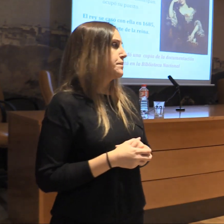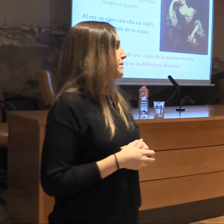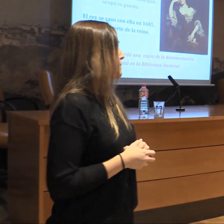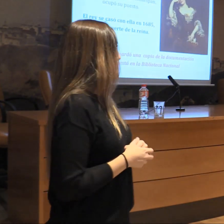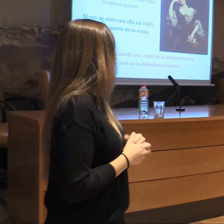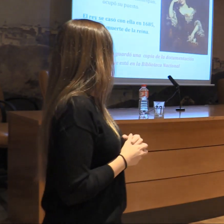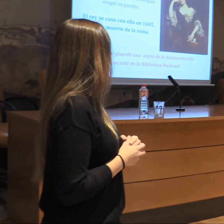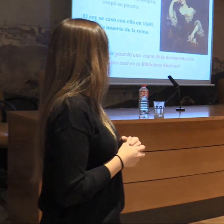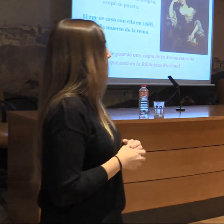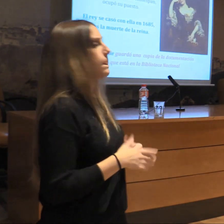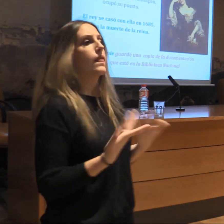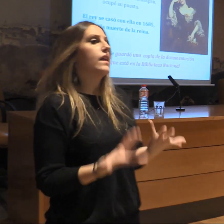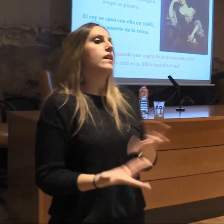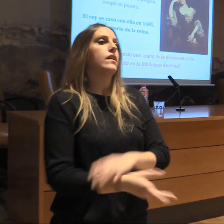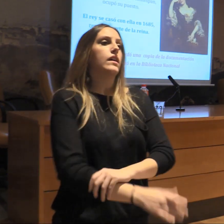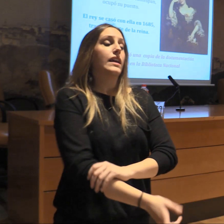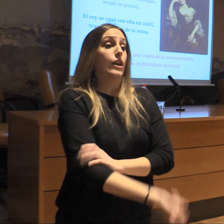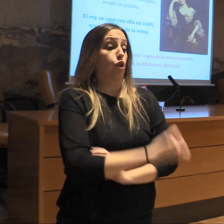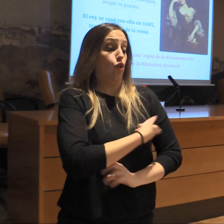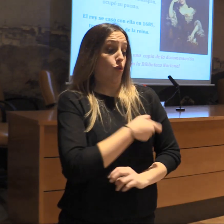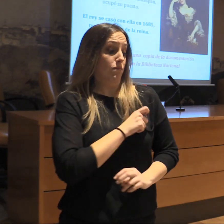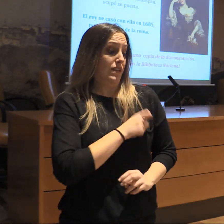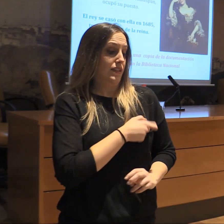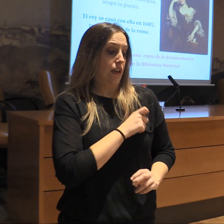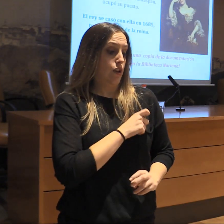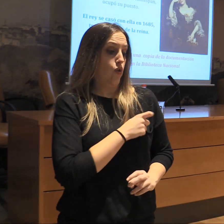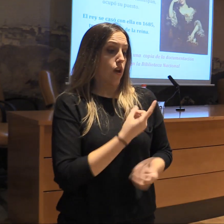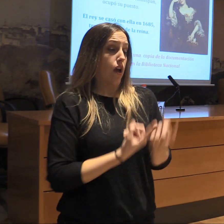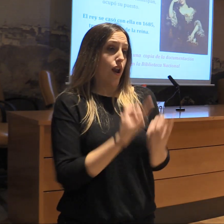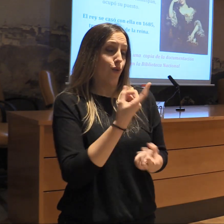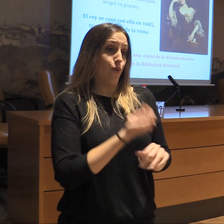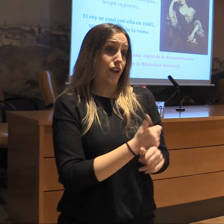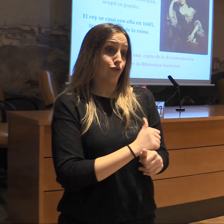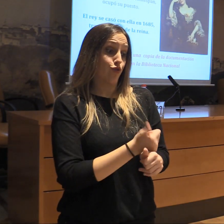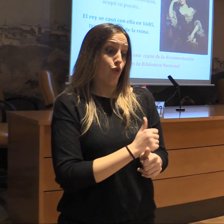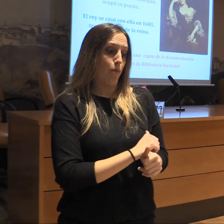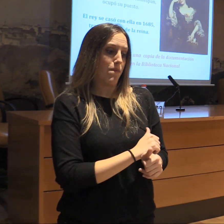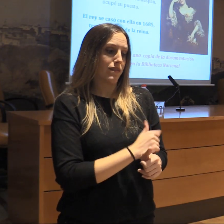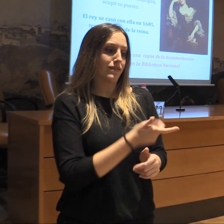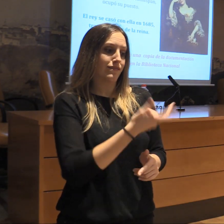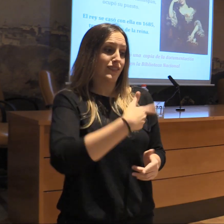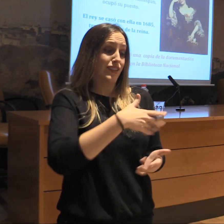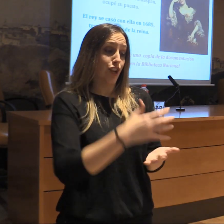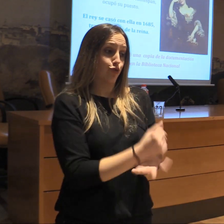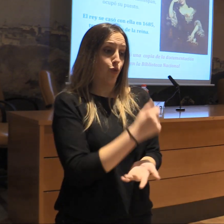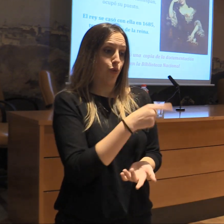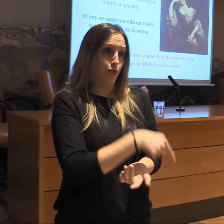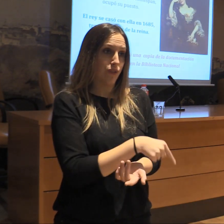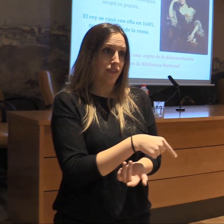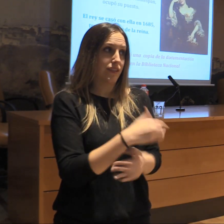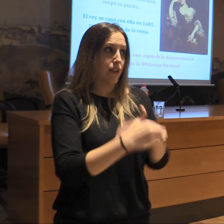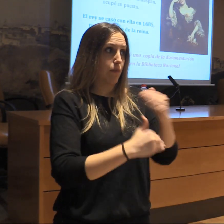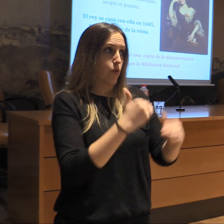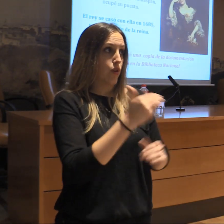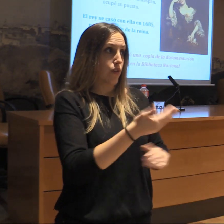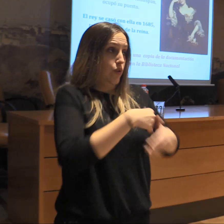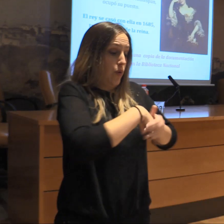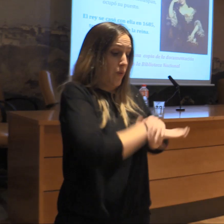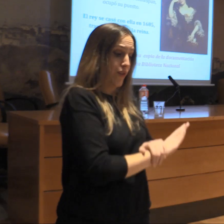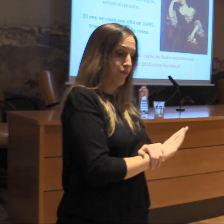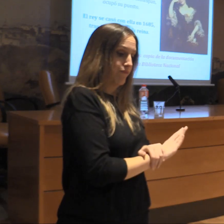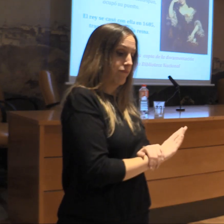El comisario Lagueny guardó varias copias de todo este proceso, desoyendo las órdenes del rey, y una de